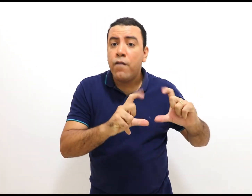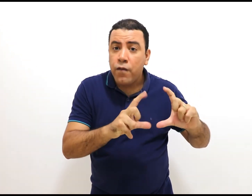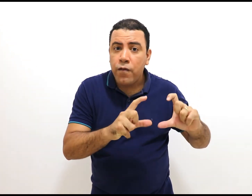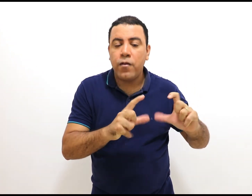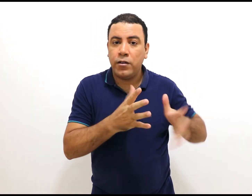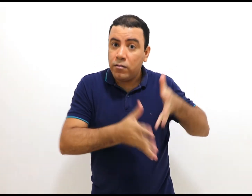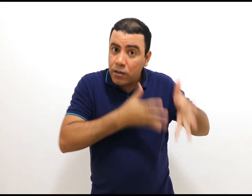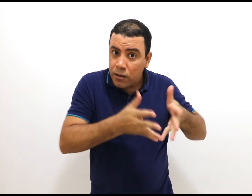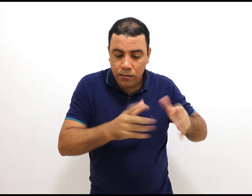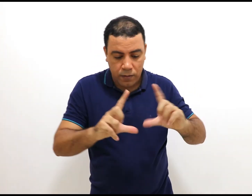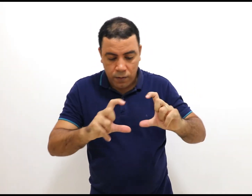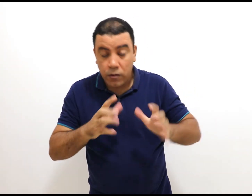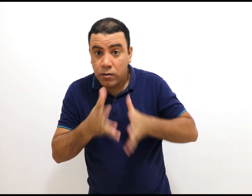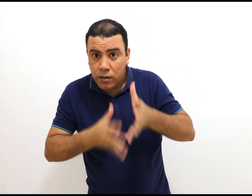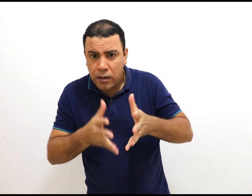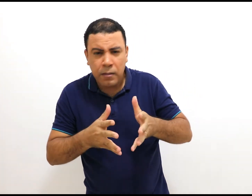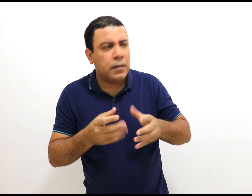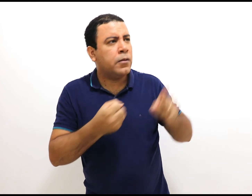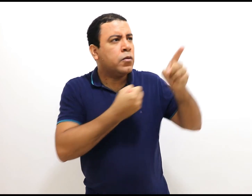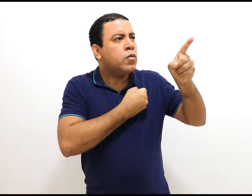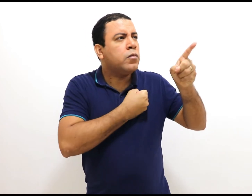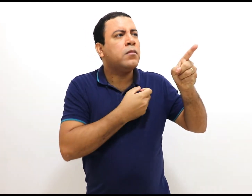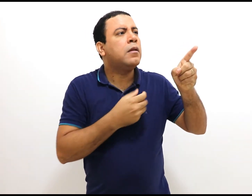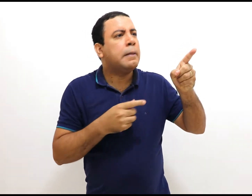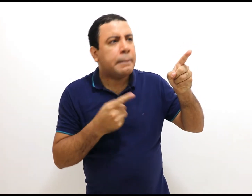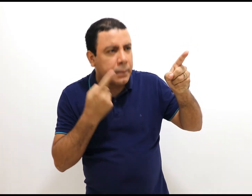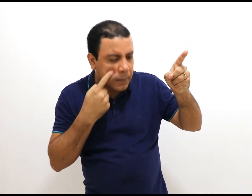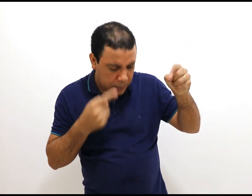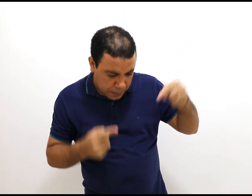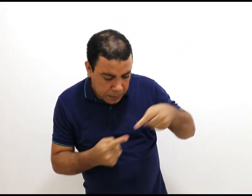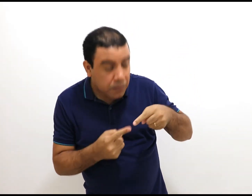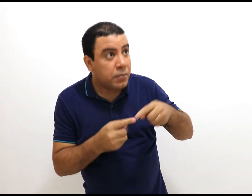das fotos em Libras que estavam abaixo.